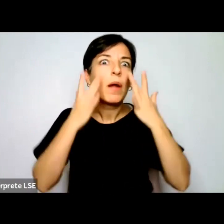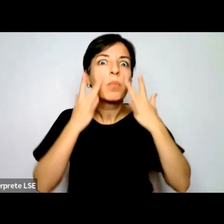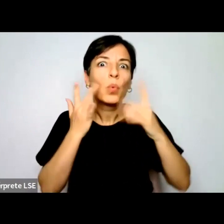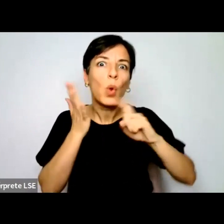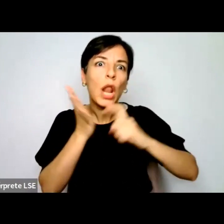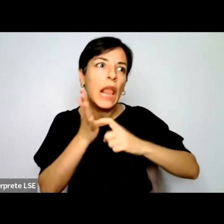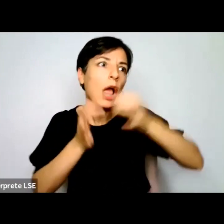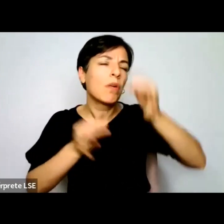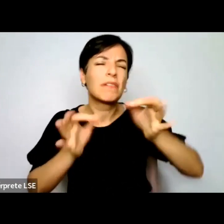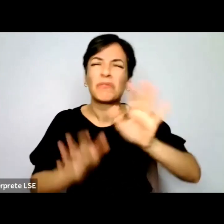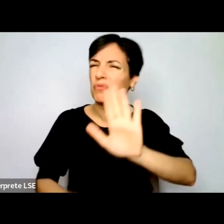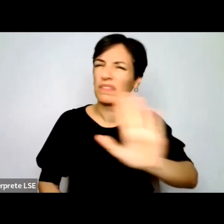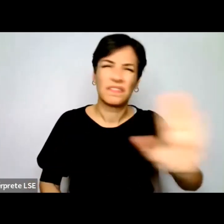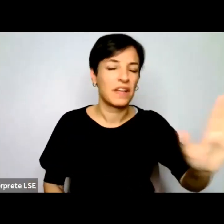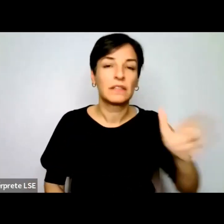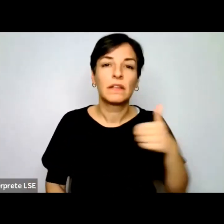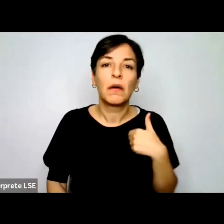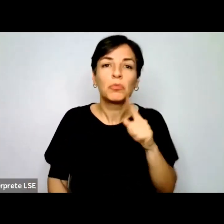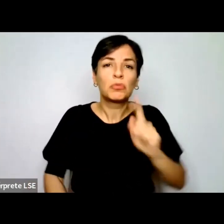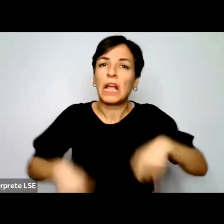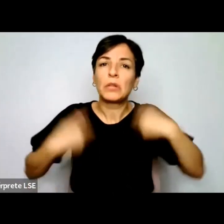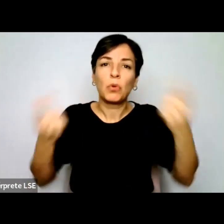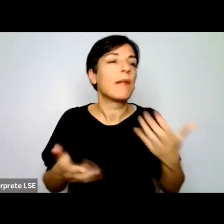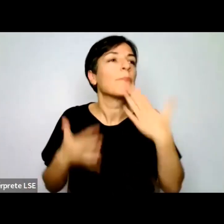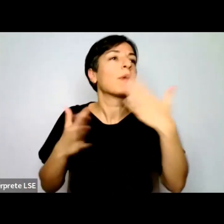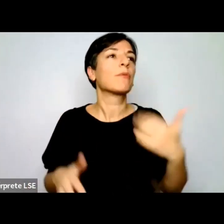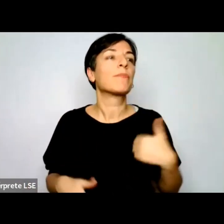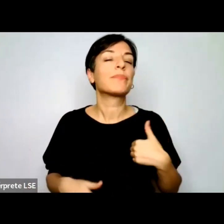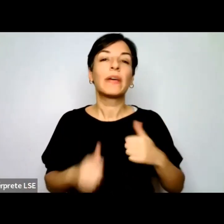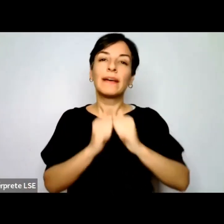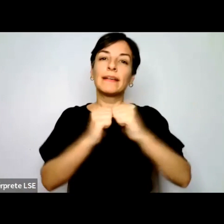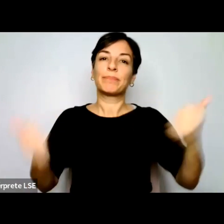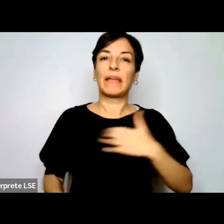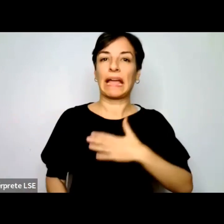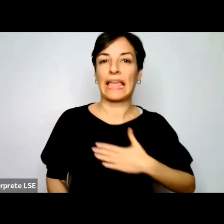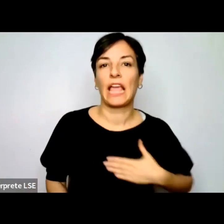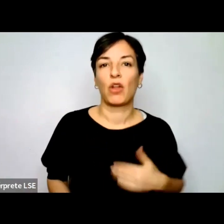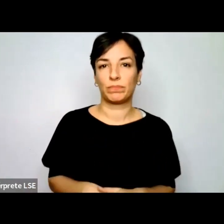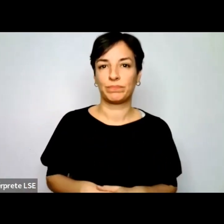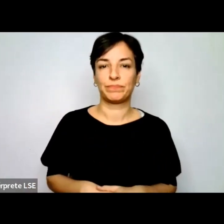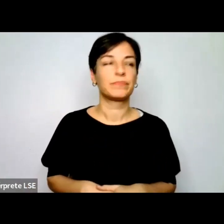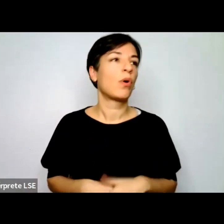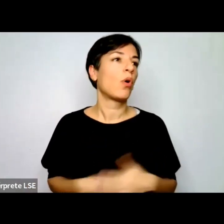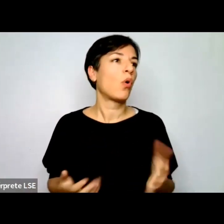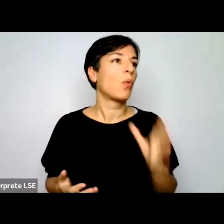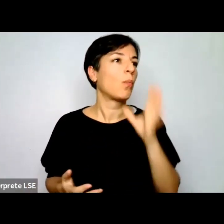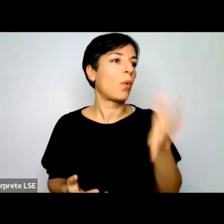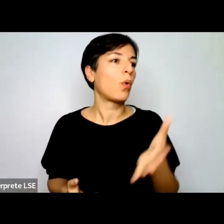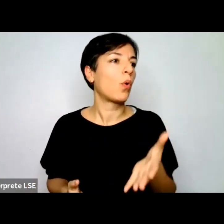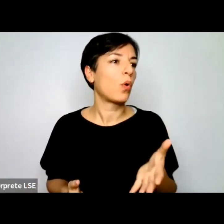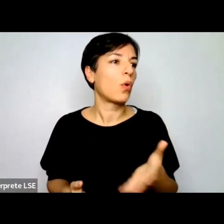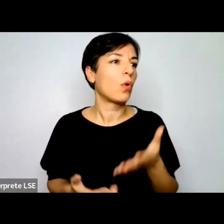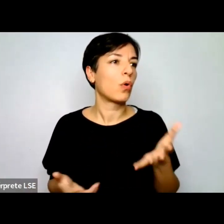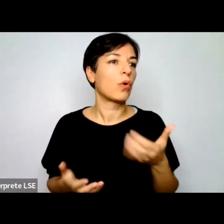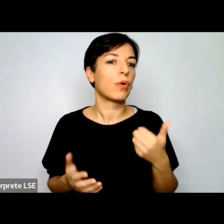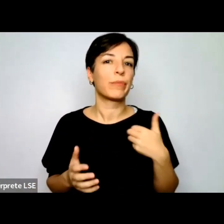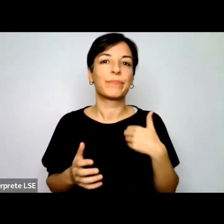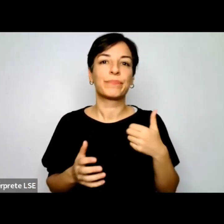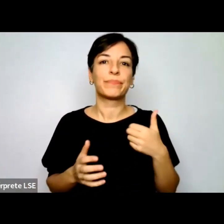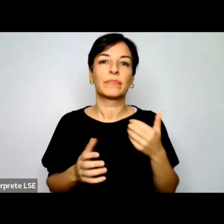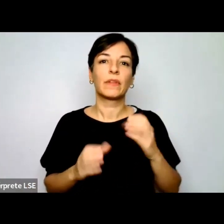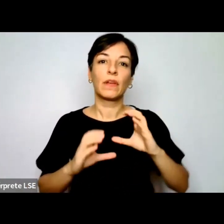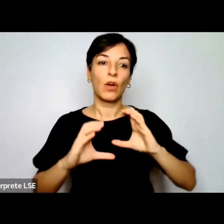vuestras propias palabras. Pues me quiero separar, quiero hablar sobre el régimen de